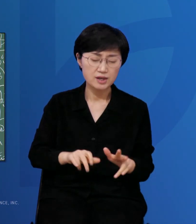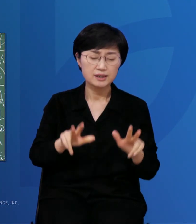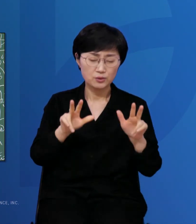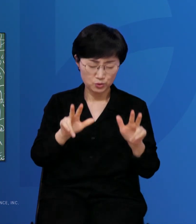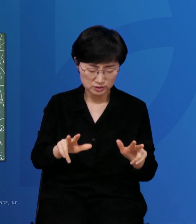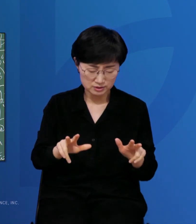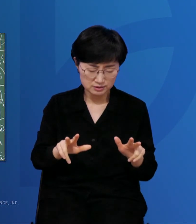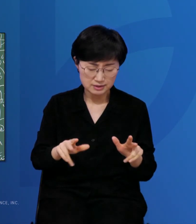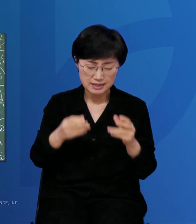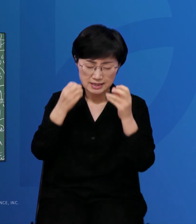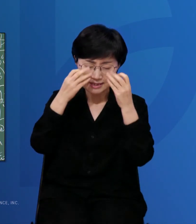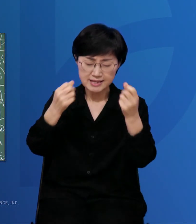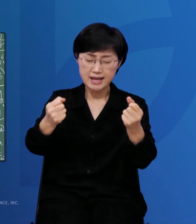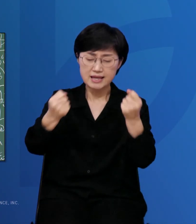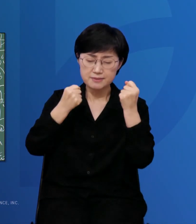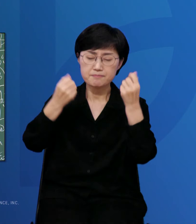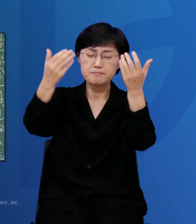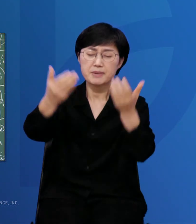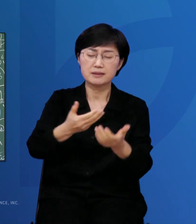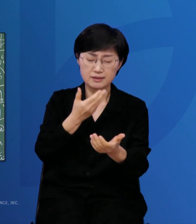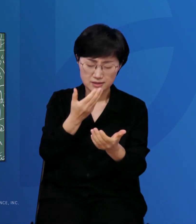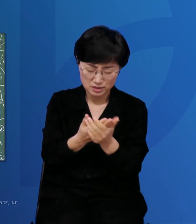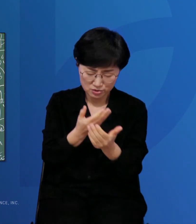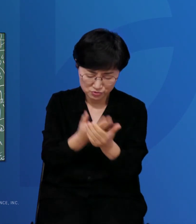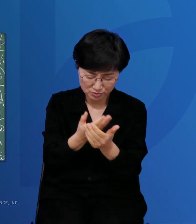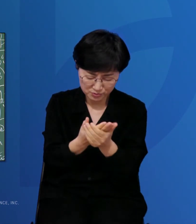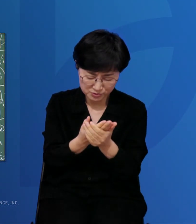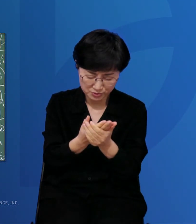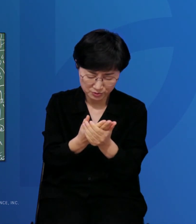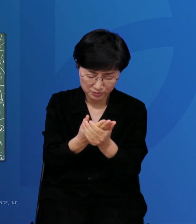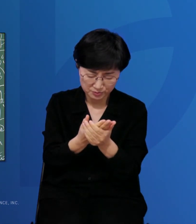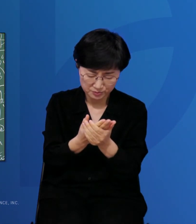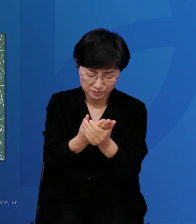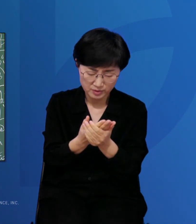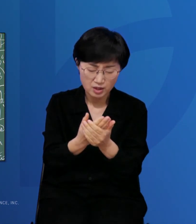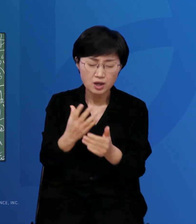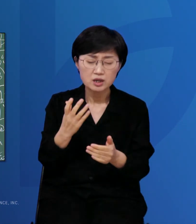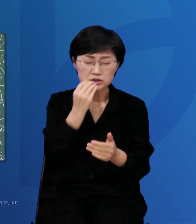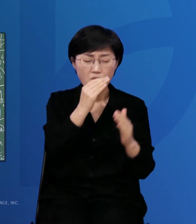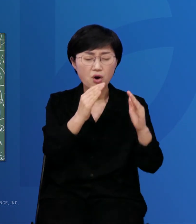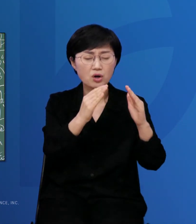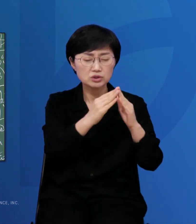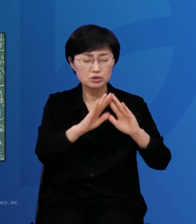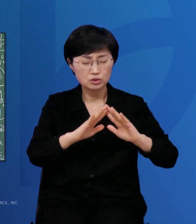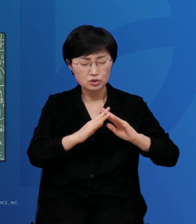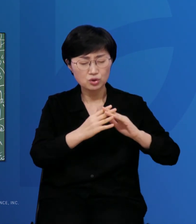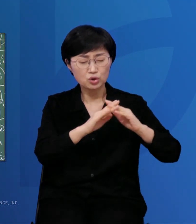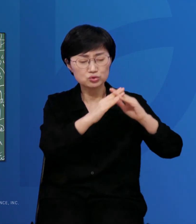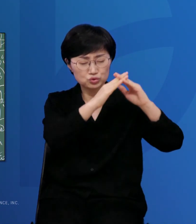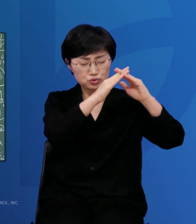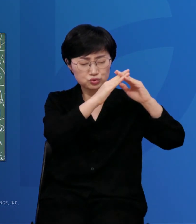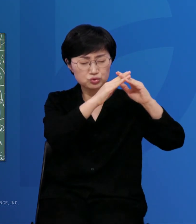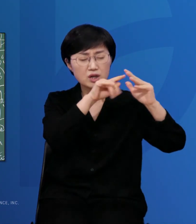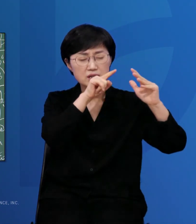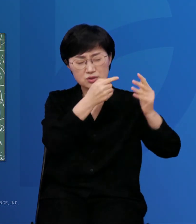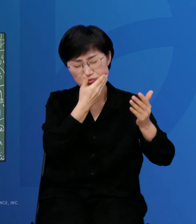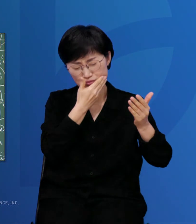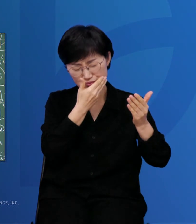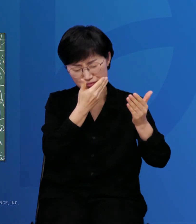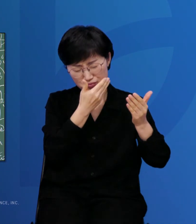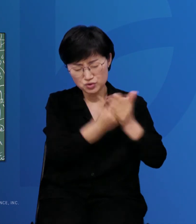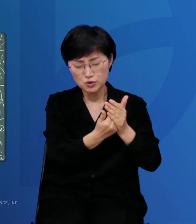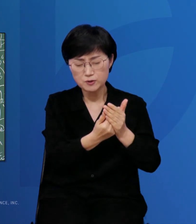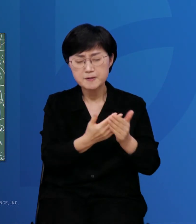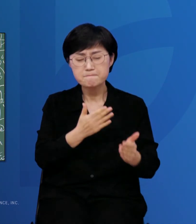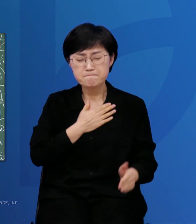주관이 되게 해 주옵소서. 신아, 진짜 让 신의 儿女能够 得胜吧, 这种. 성전 건축이라는 시대적인 전쟁에 임하게